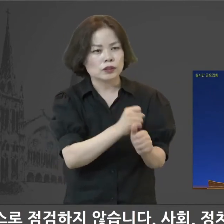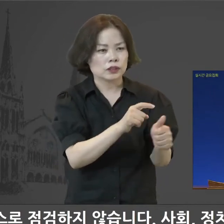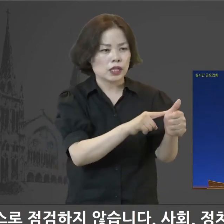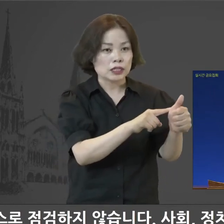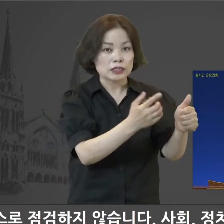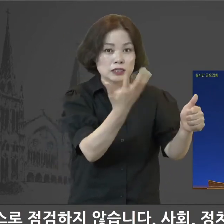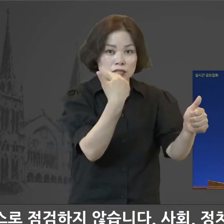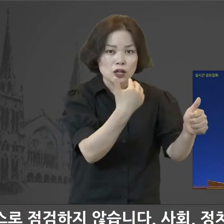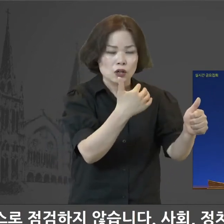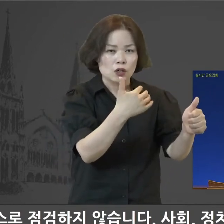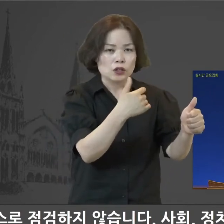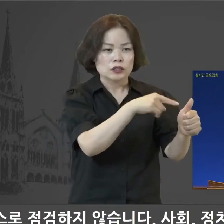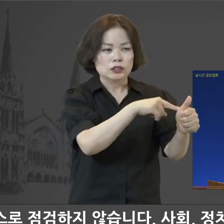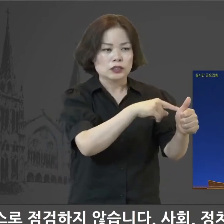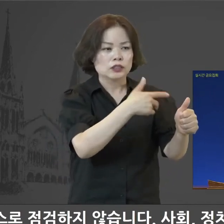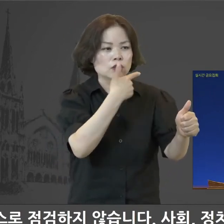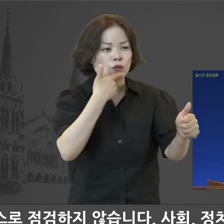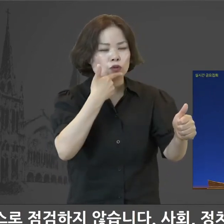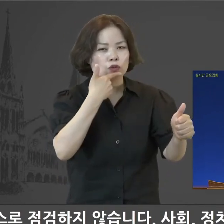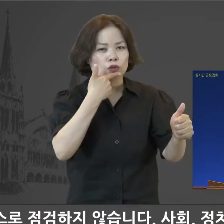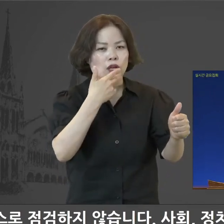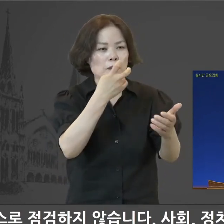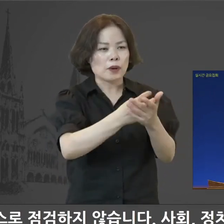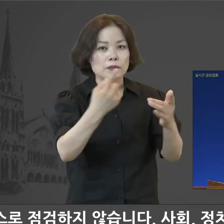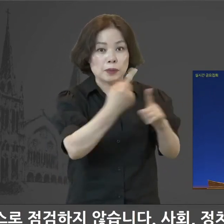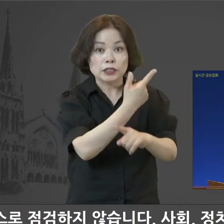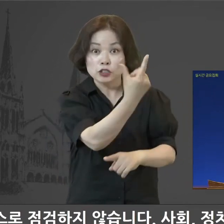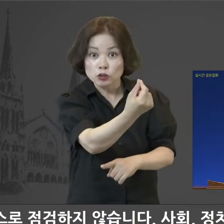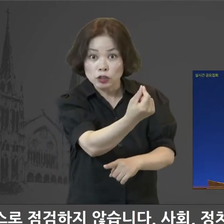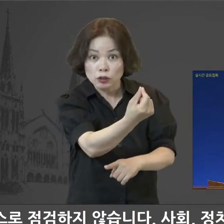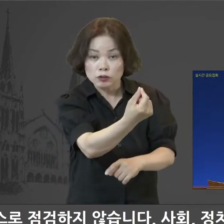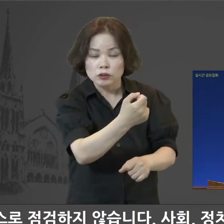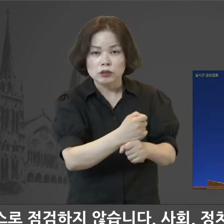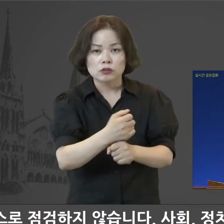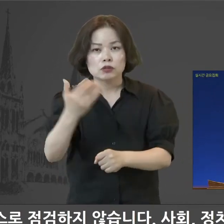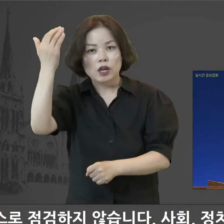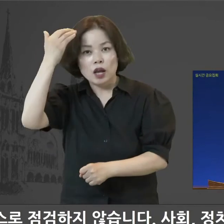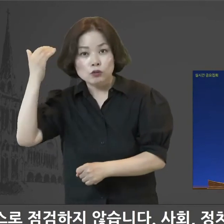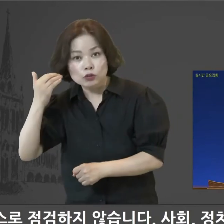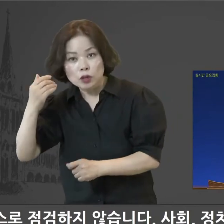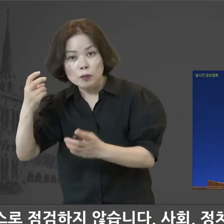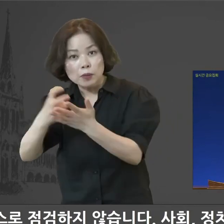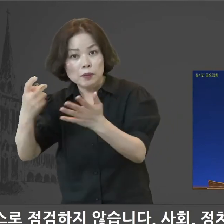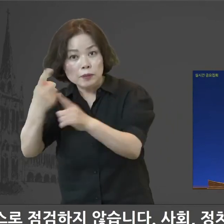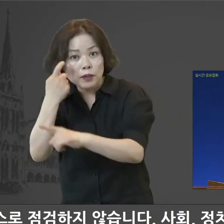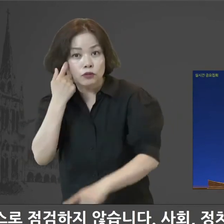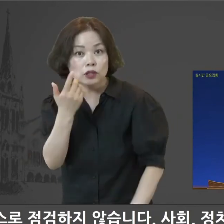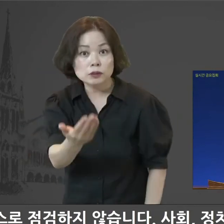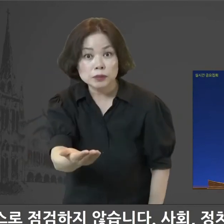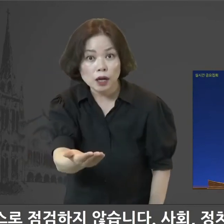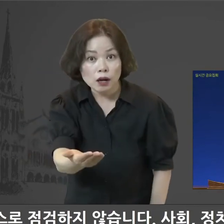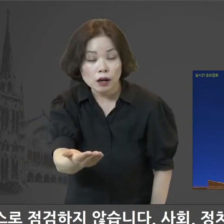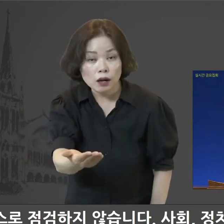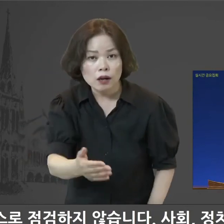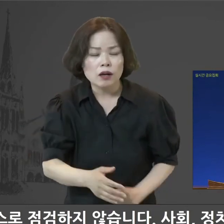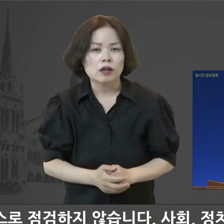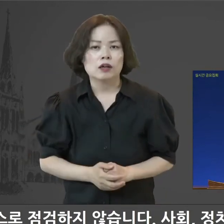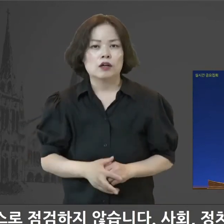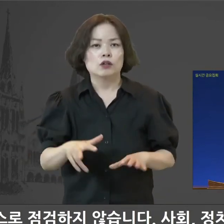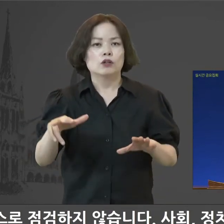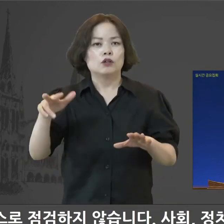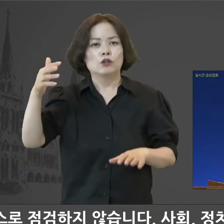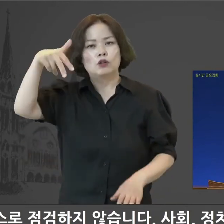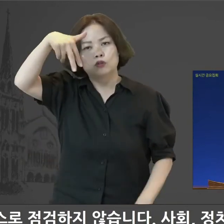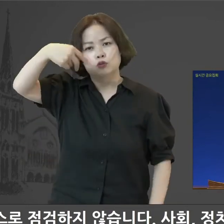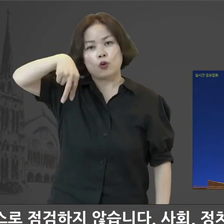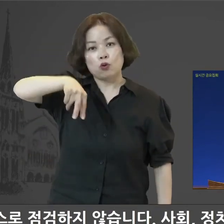것처럼 잘못된 영국의 관습을 개혁하듯이 우리 대한민국의 관습을 개혁하겠습니까? 지금 여러분 잘 생각해 보세요.